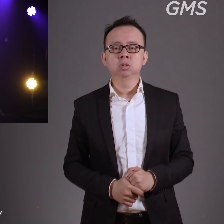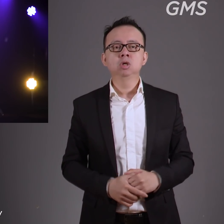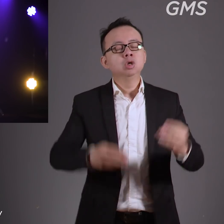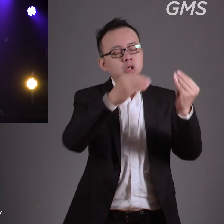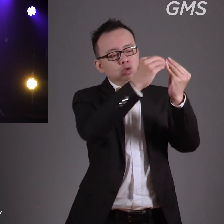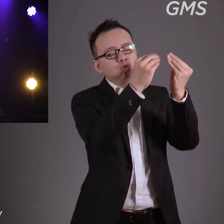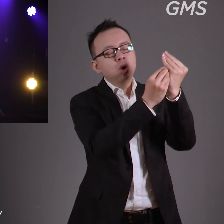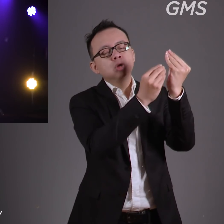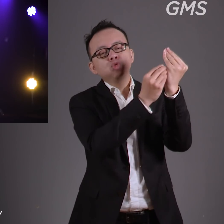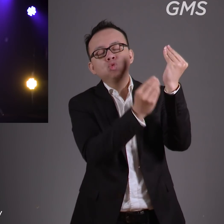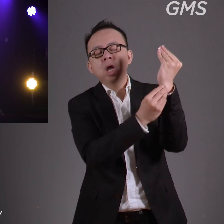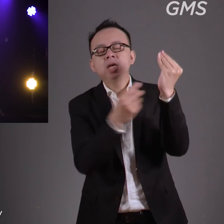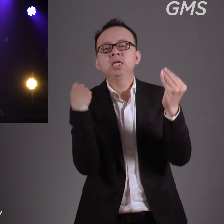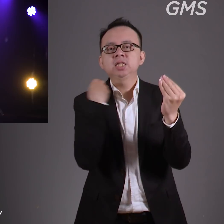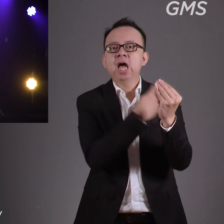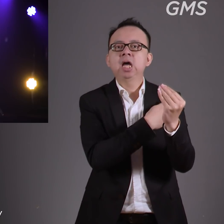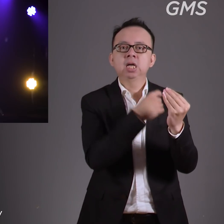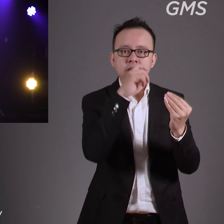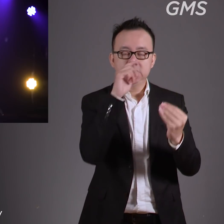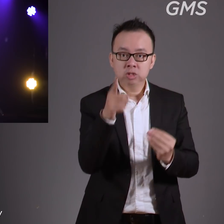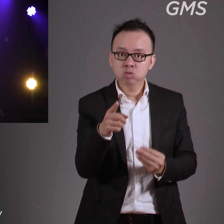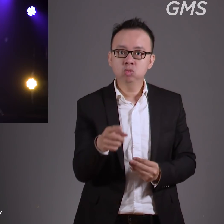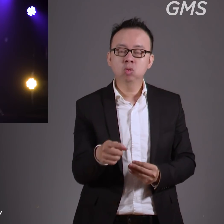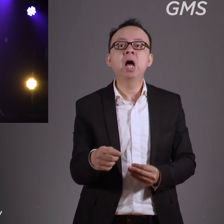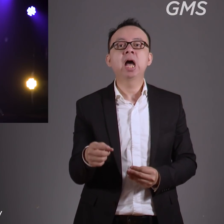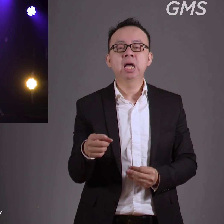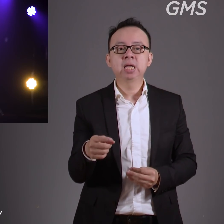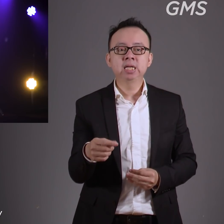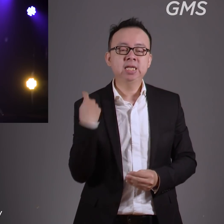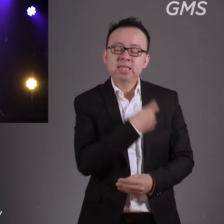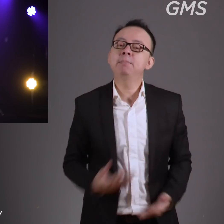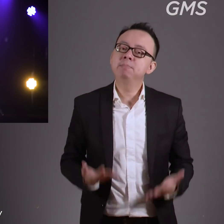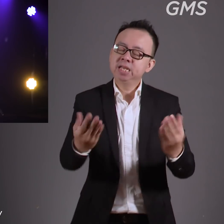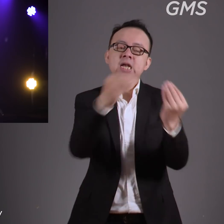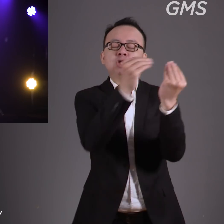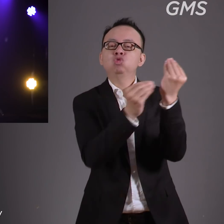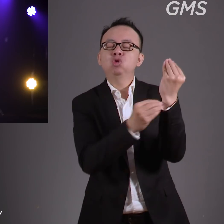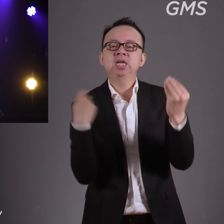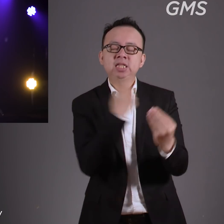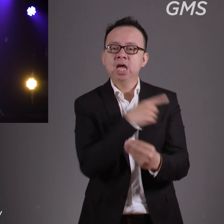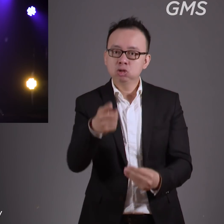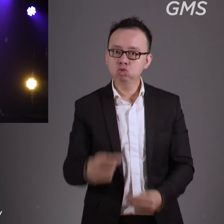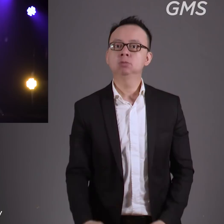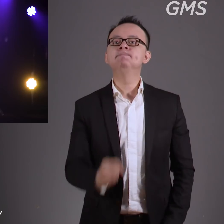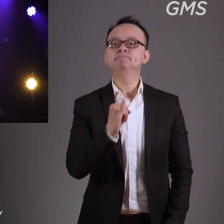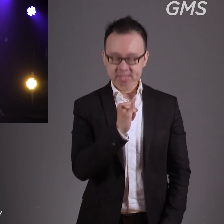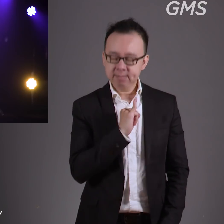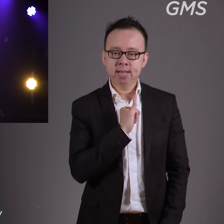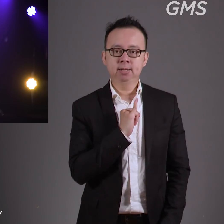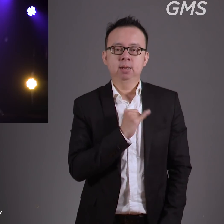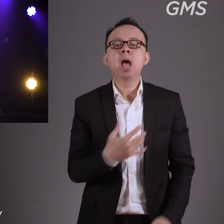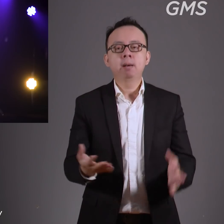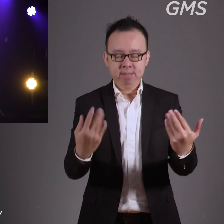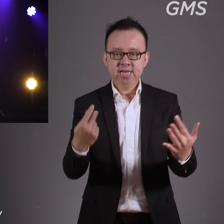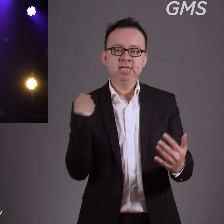Daripada orang-orang yang takut akan Tuhan. Adalah iman. Kehidupan rohani itu warisan. Bergaul